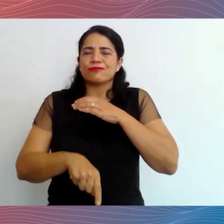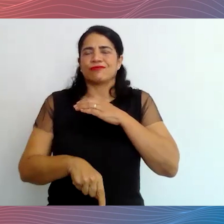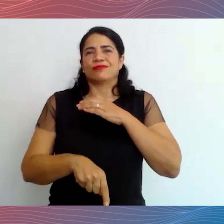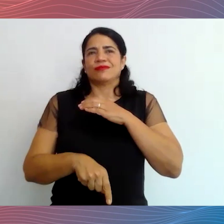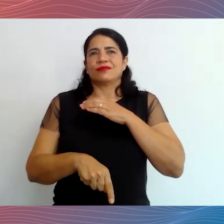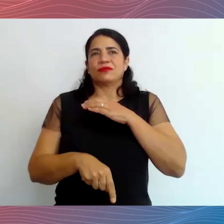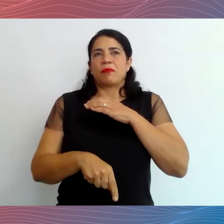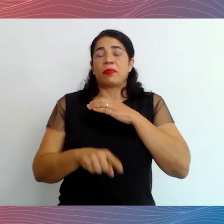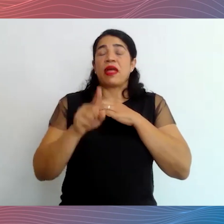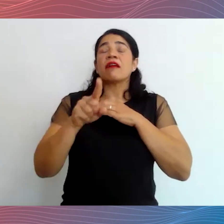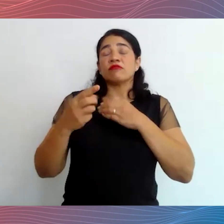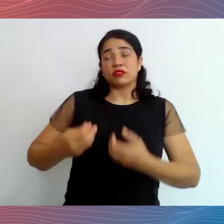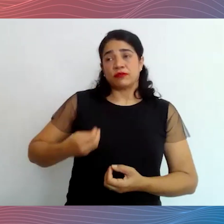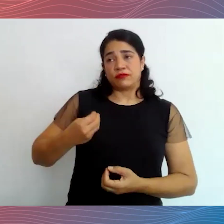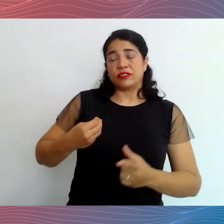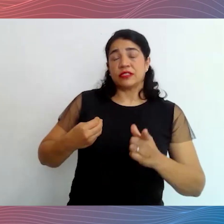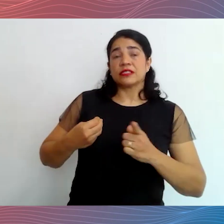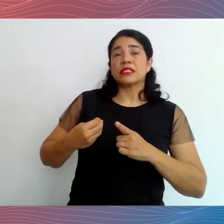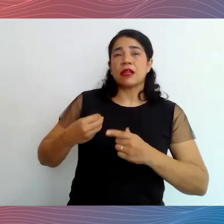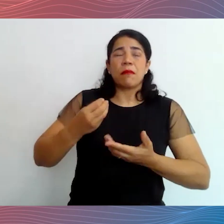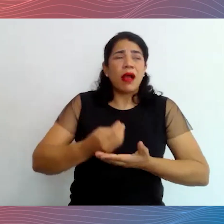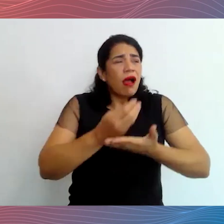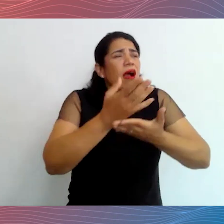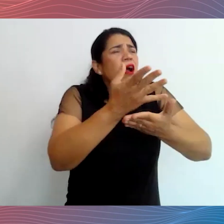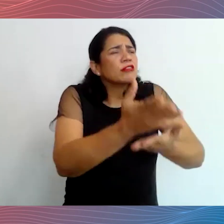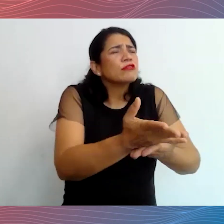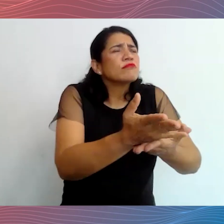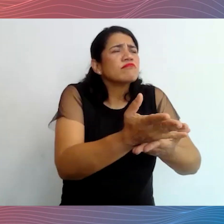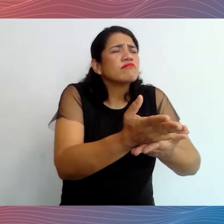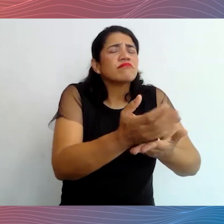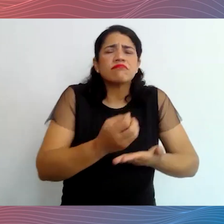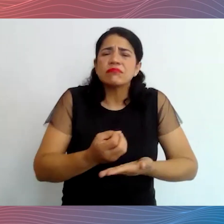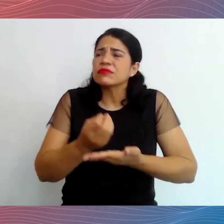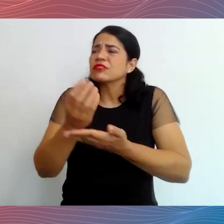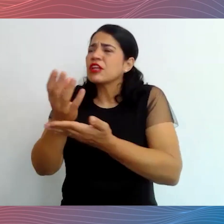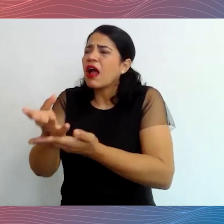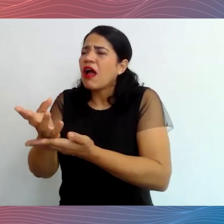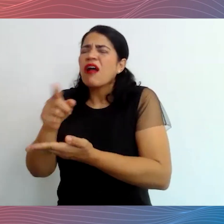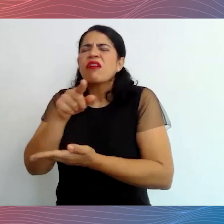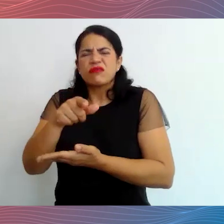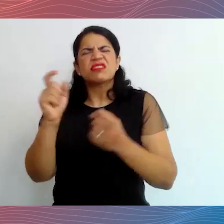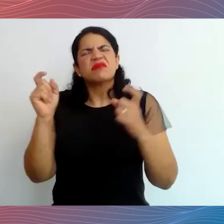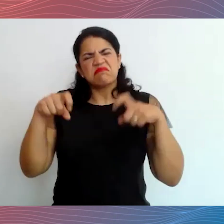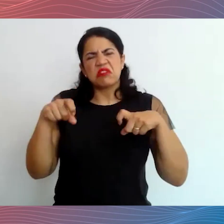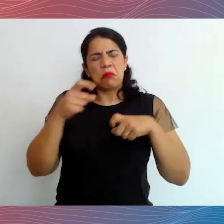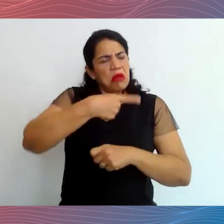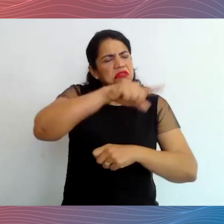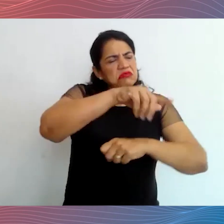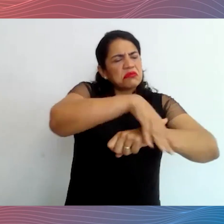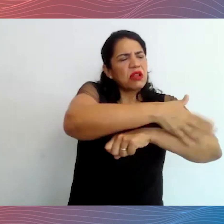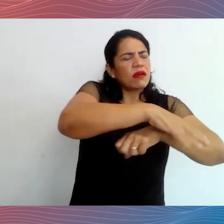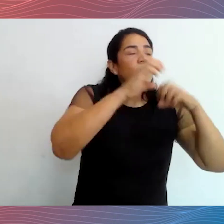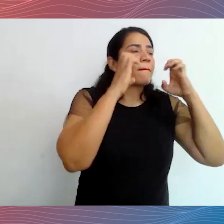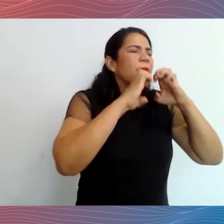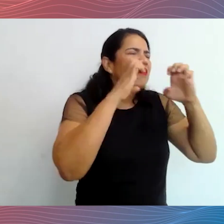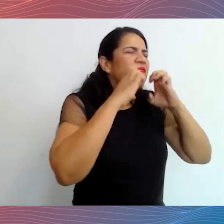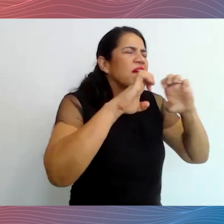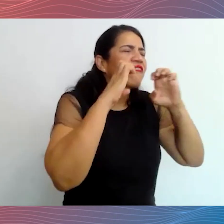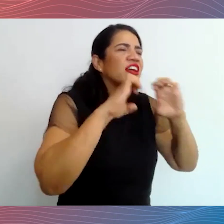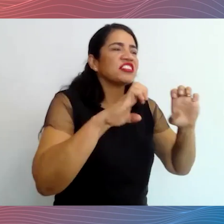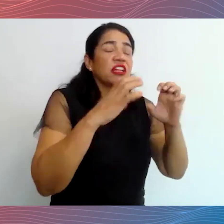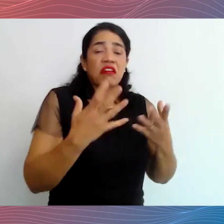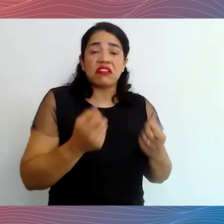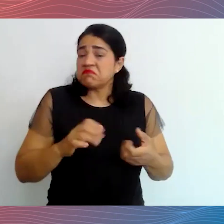Você é capaz de ir para a rua sem ninguém pagar nada para você, para pregar evangelho, não é? Todos nós vamos para a rua e vamos pregar evangelho sem ganhar